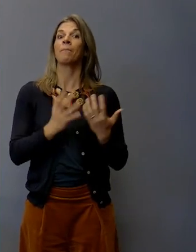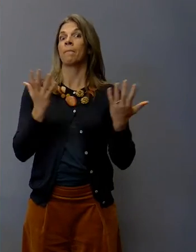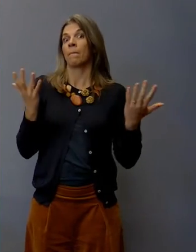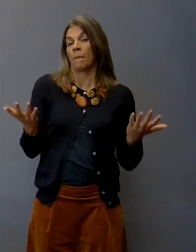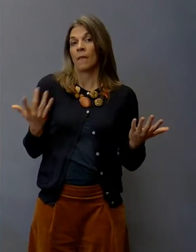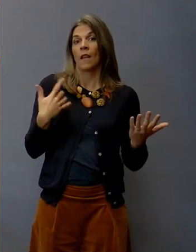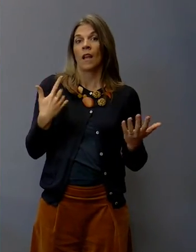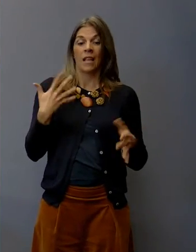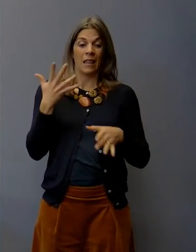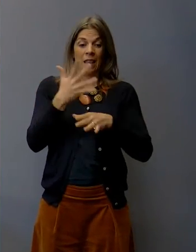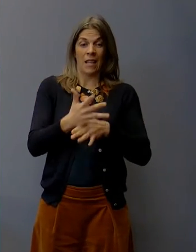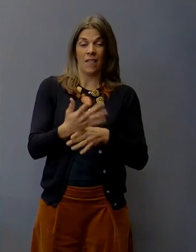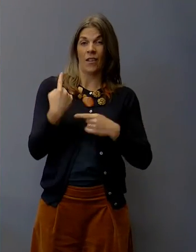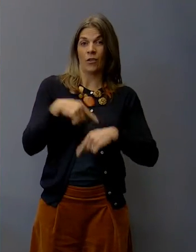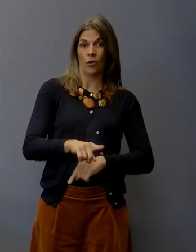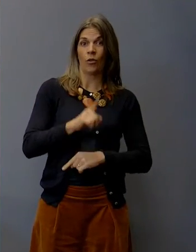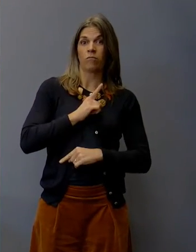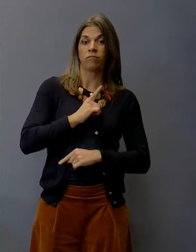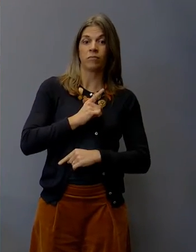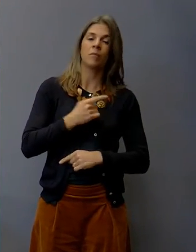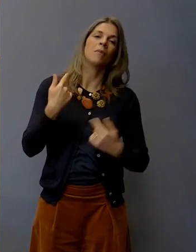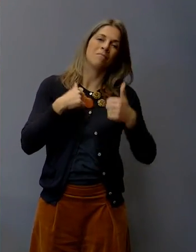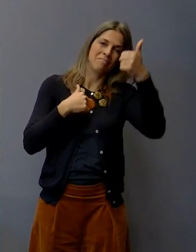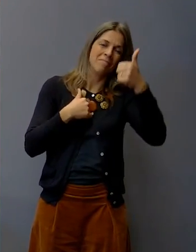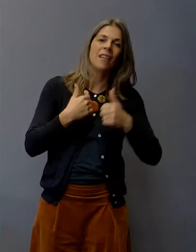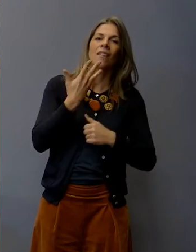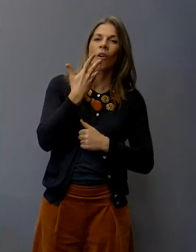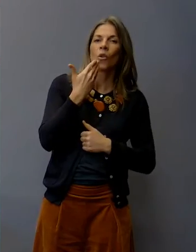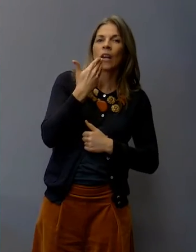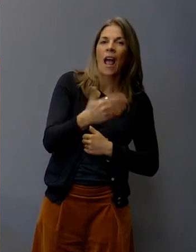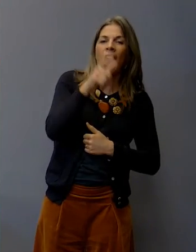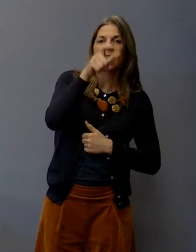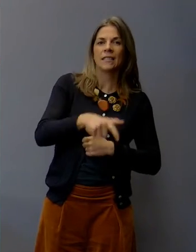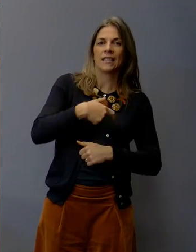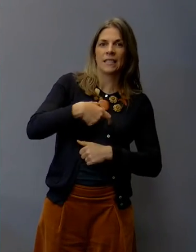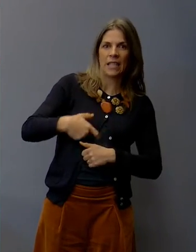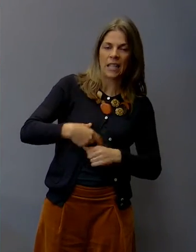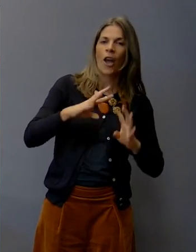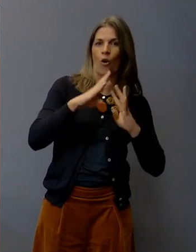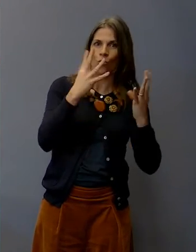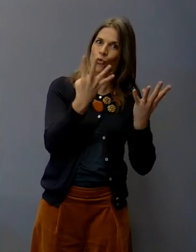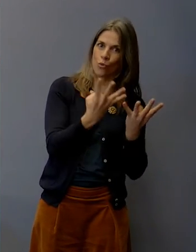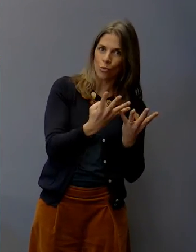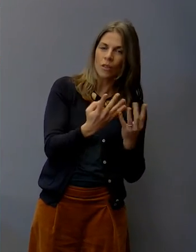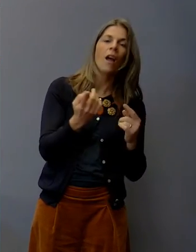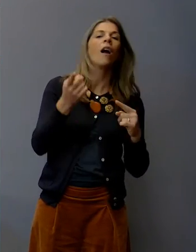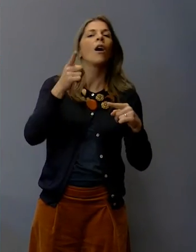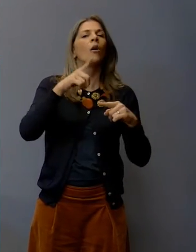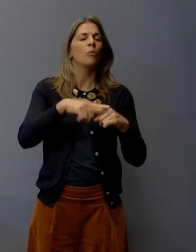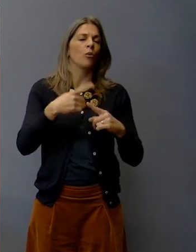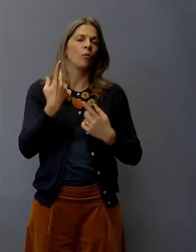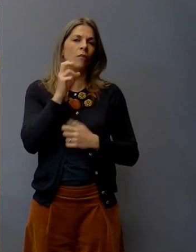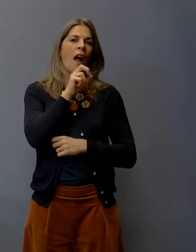relazione oltre a ringraziare pubblicamente sindaco e la giunta annuncio il voto favorevole